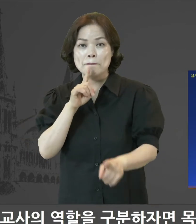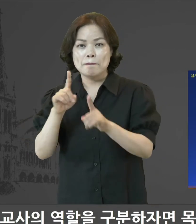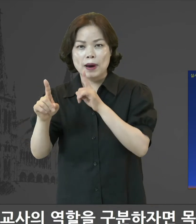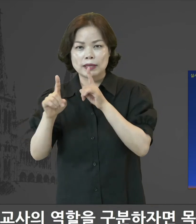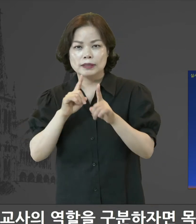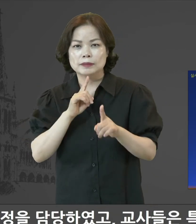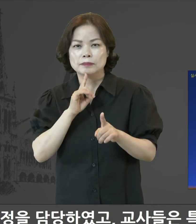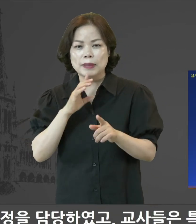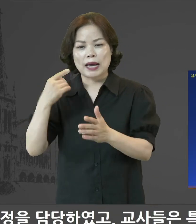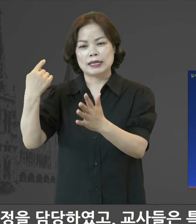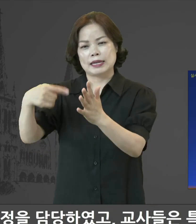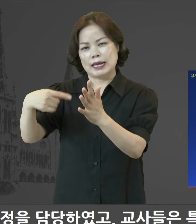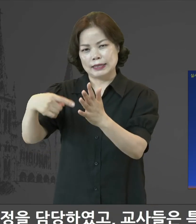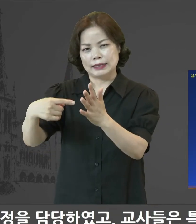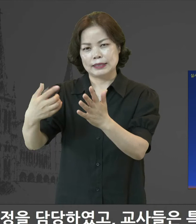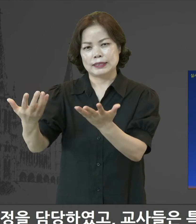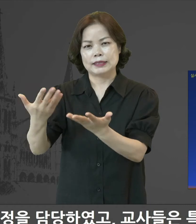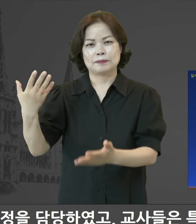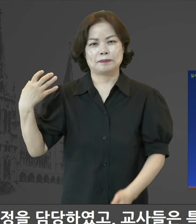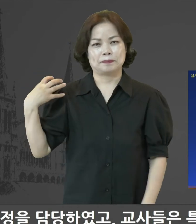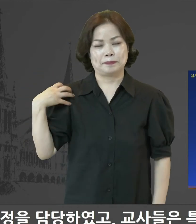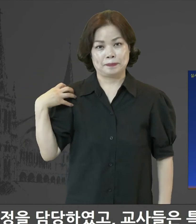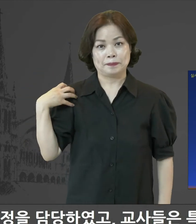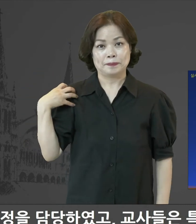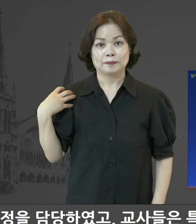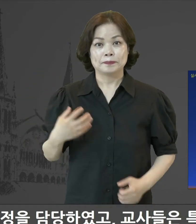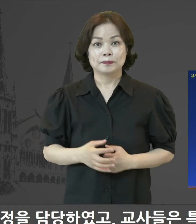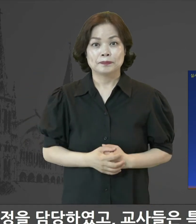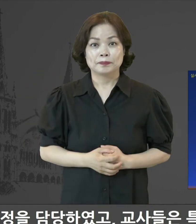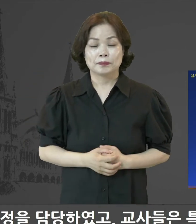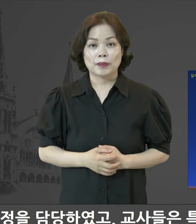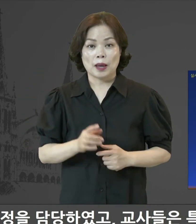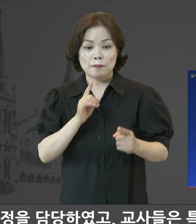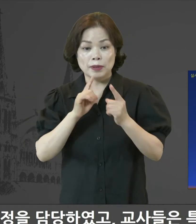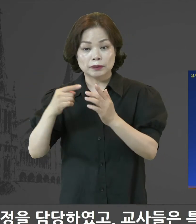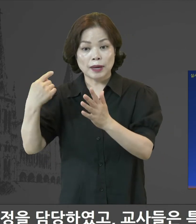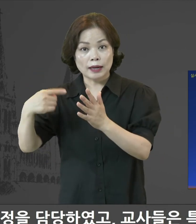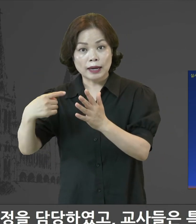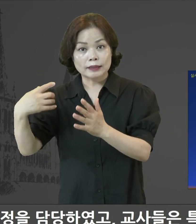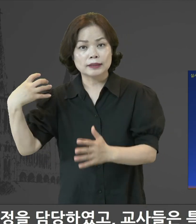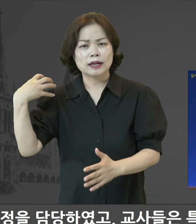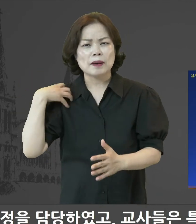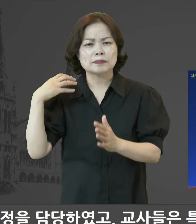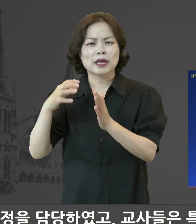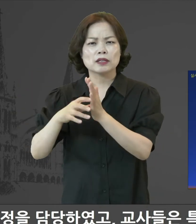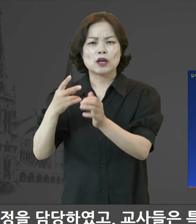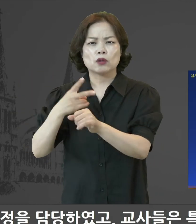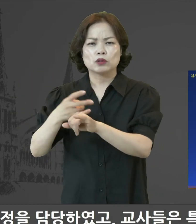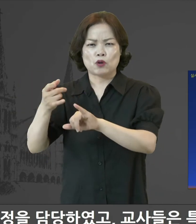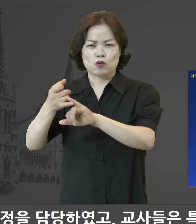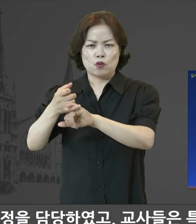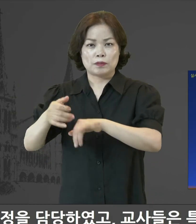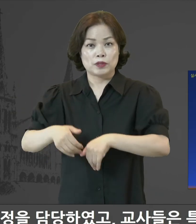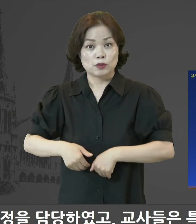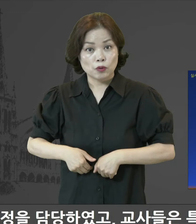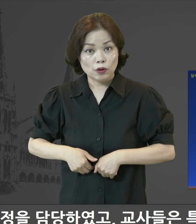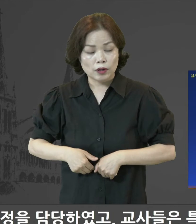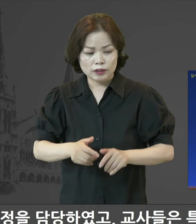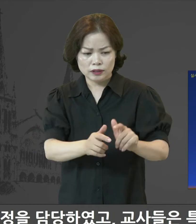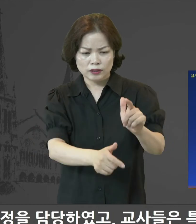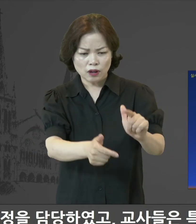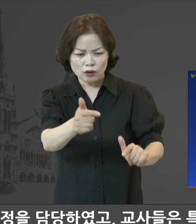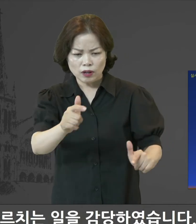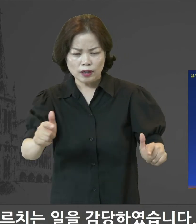말씀만 가르치는 일을 감당했습니다. 말씀의 가르침을 감당할 때 교사에게 꼭 필요했던 것은 여러